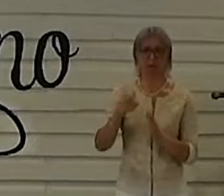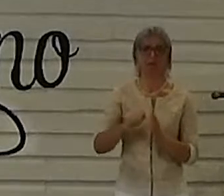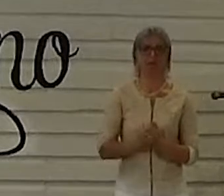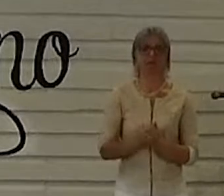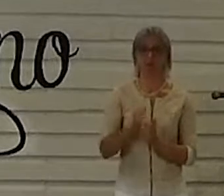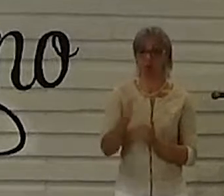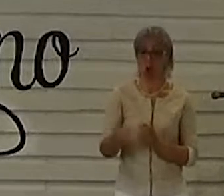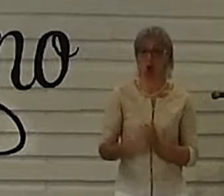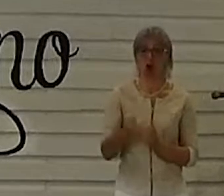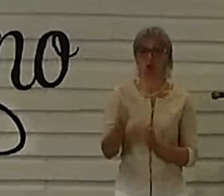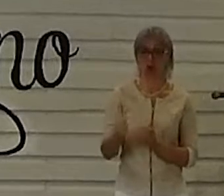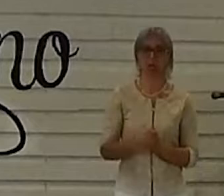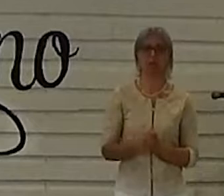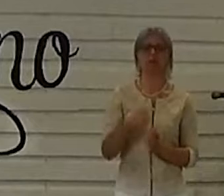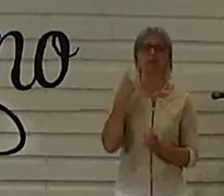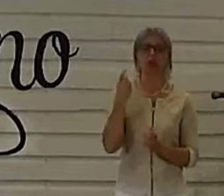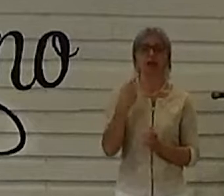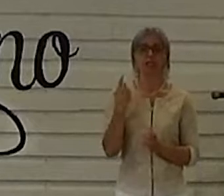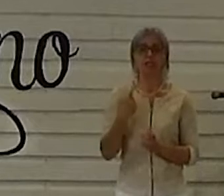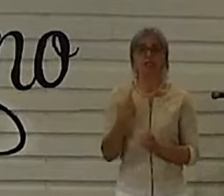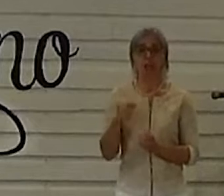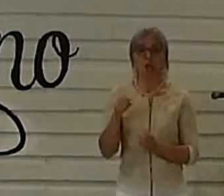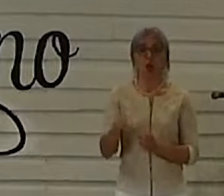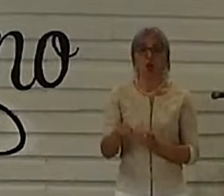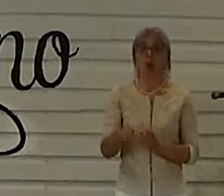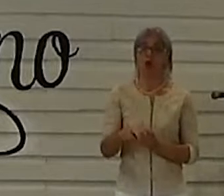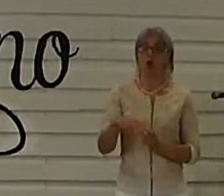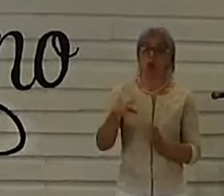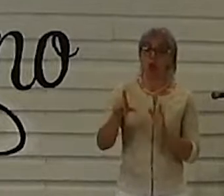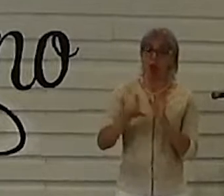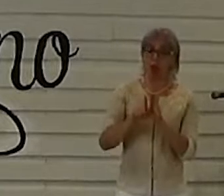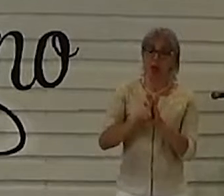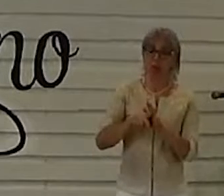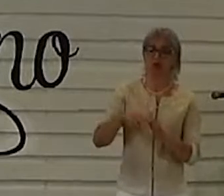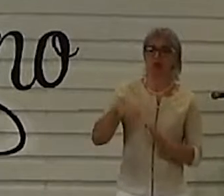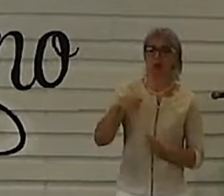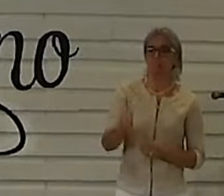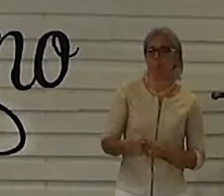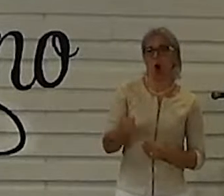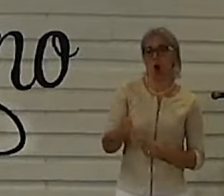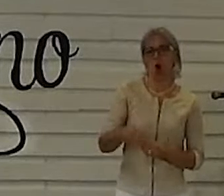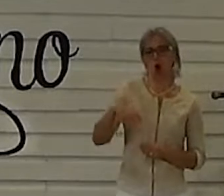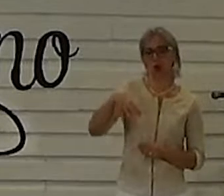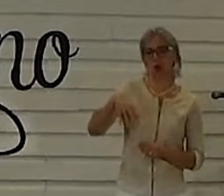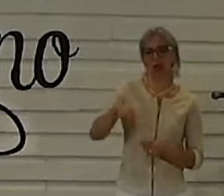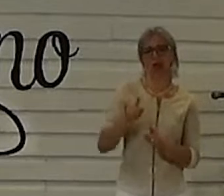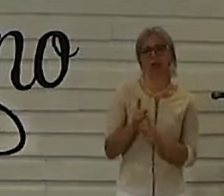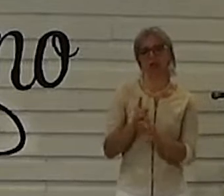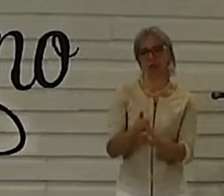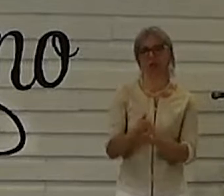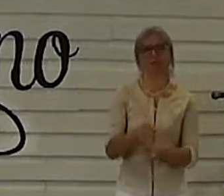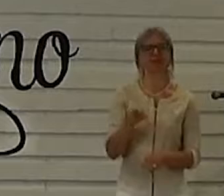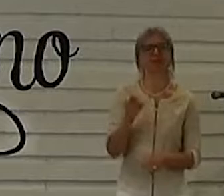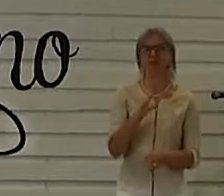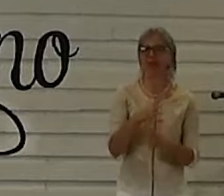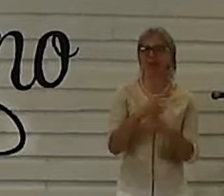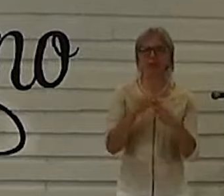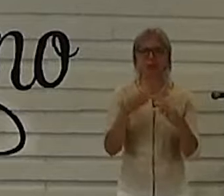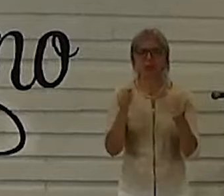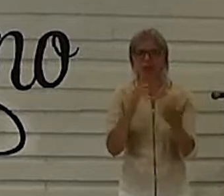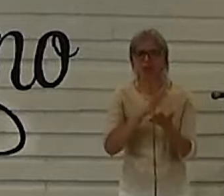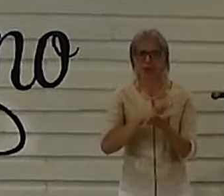scritto, la legge è questa, tu perché ti comporti in questo modo? D'altronde se lo Spirito Santo non fulminava